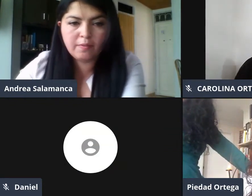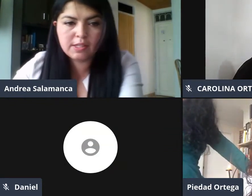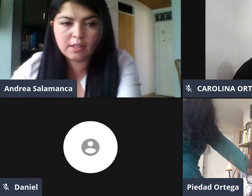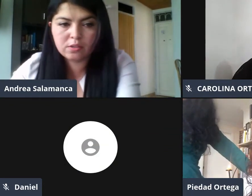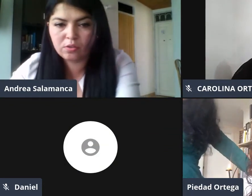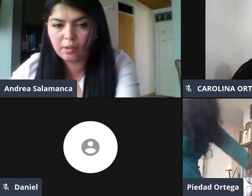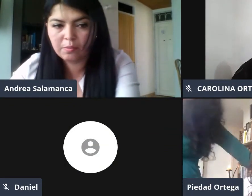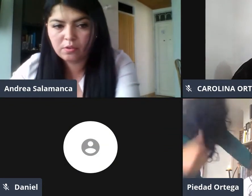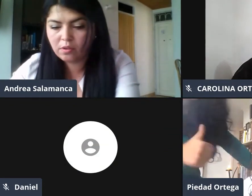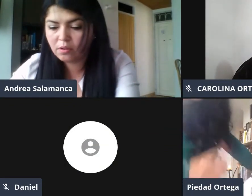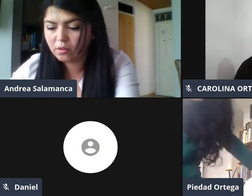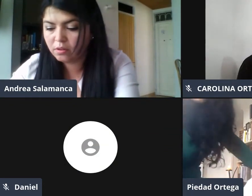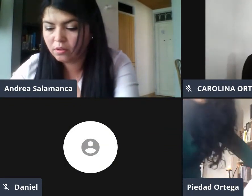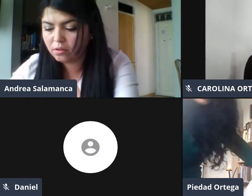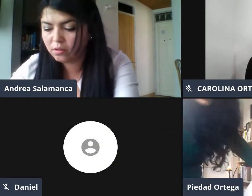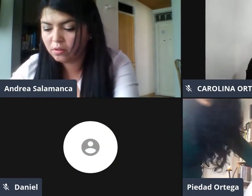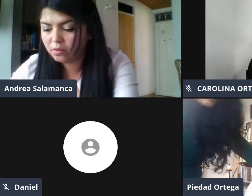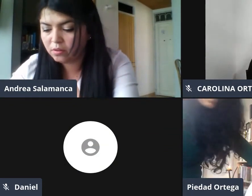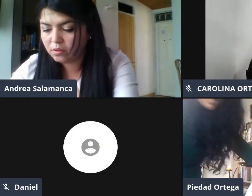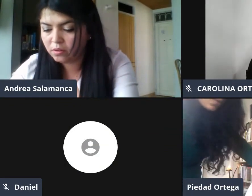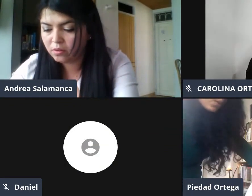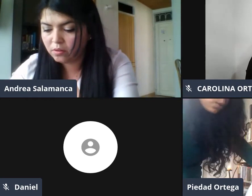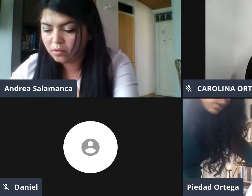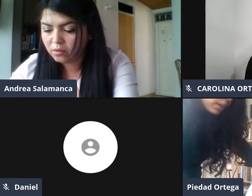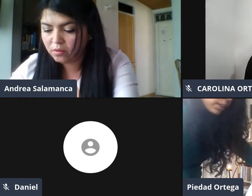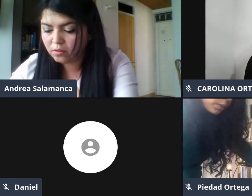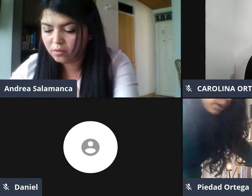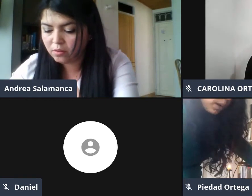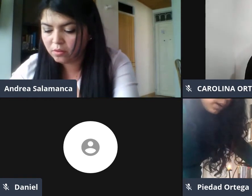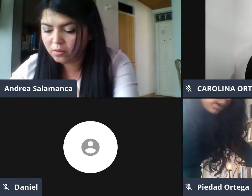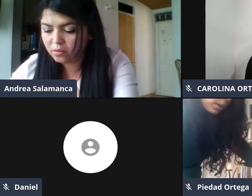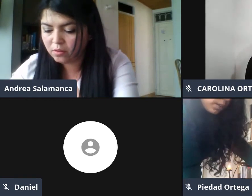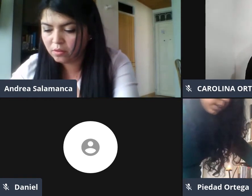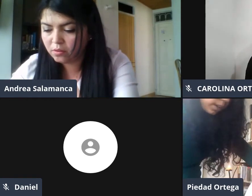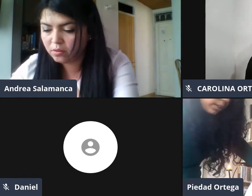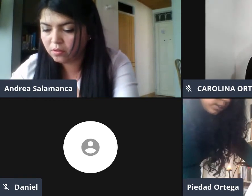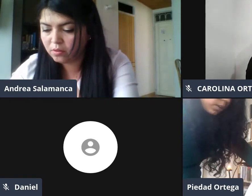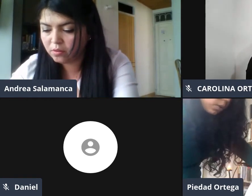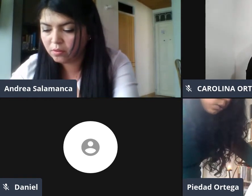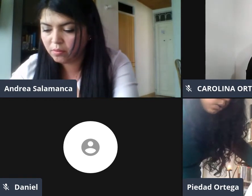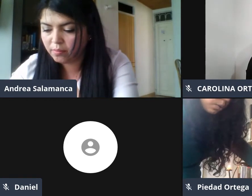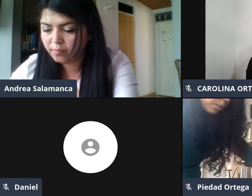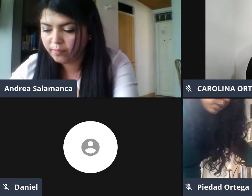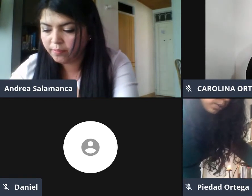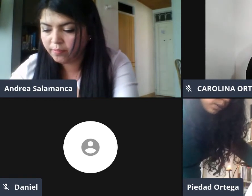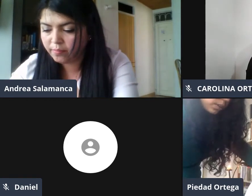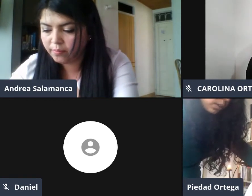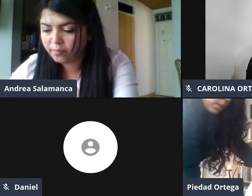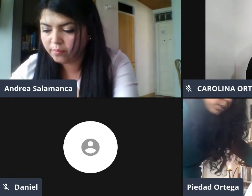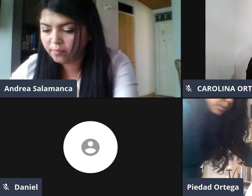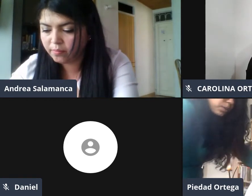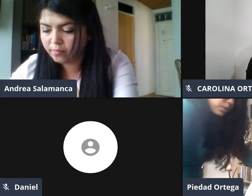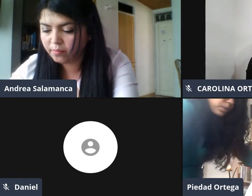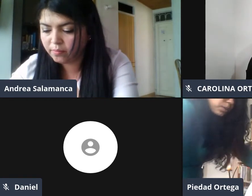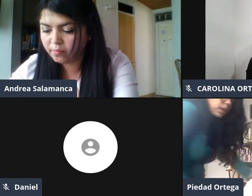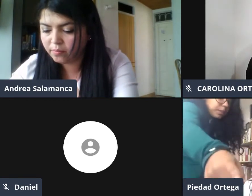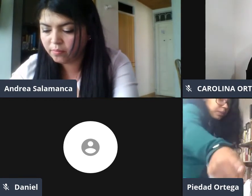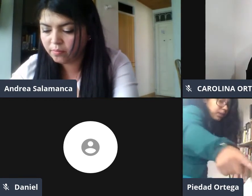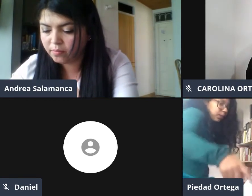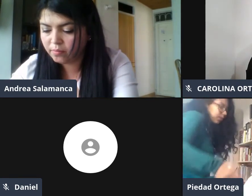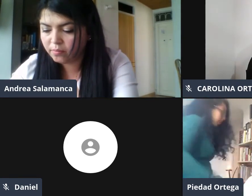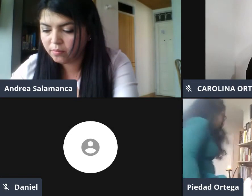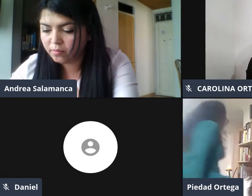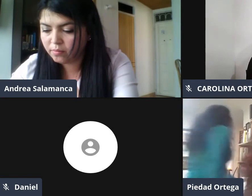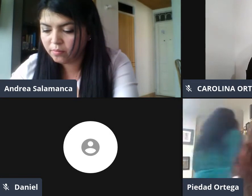Sí, profe, sí te escuchamos. ¿Para cuando bueno. No quieres hablar? No, lo tengo. Ahí